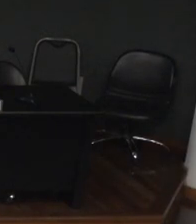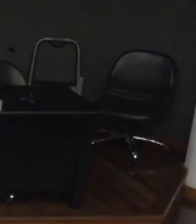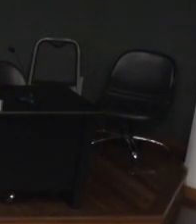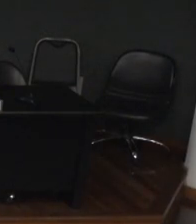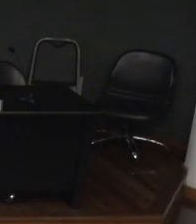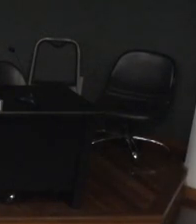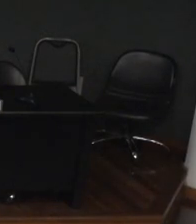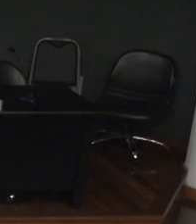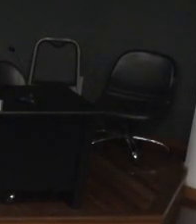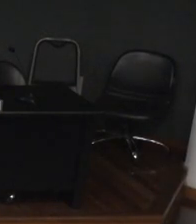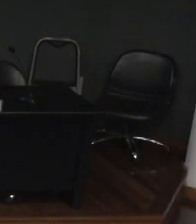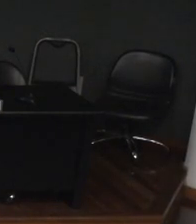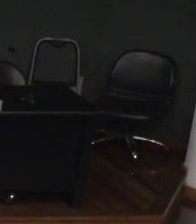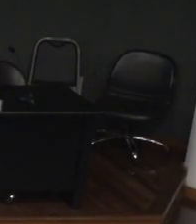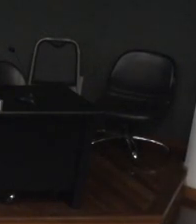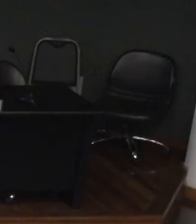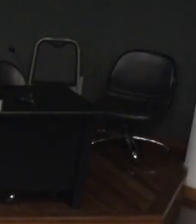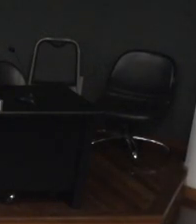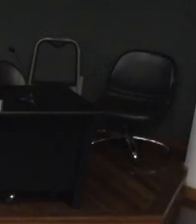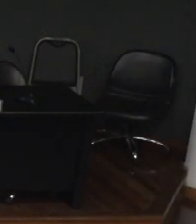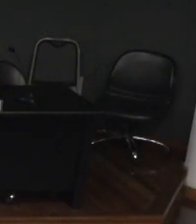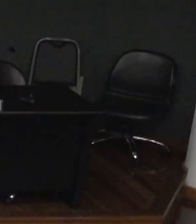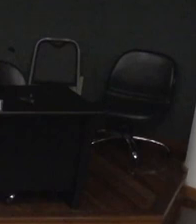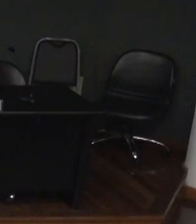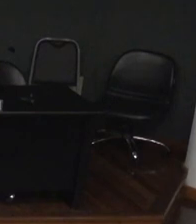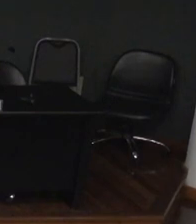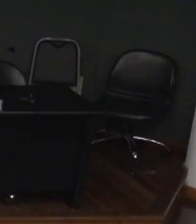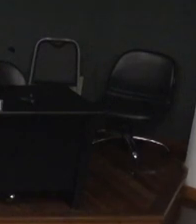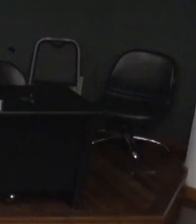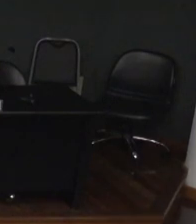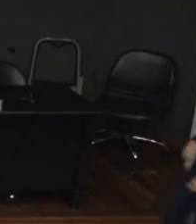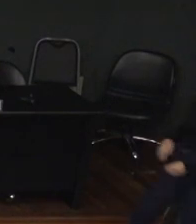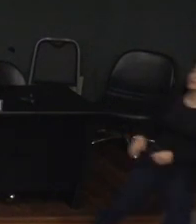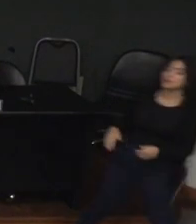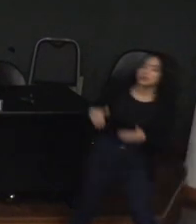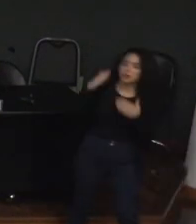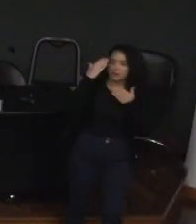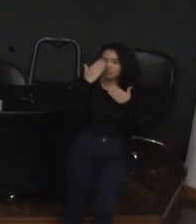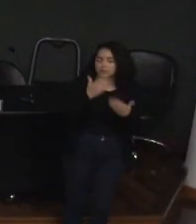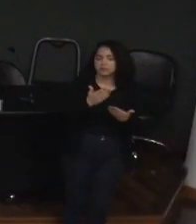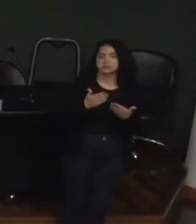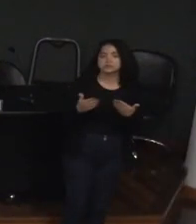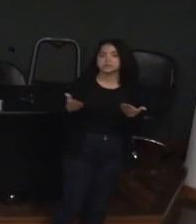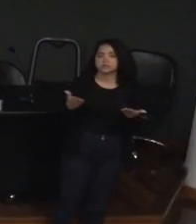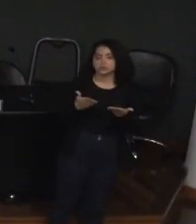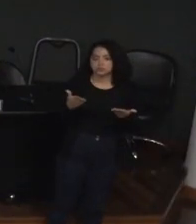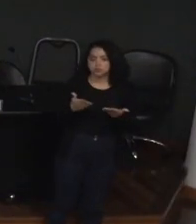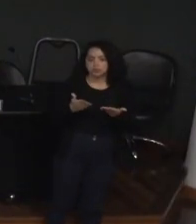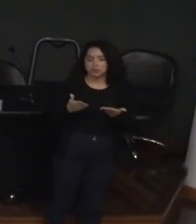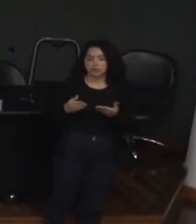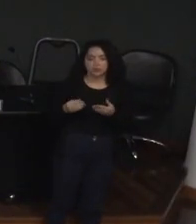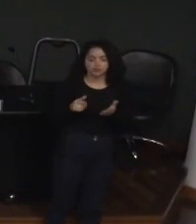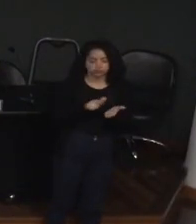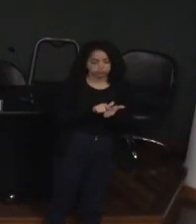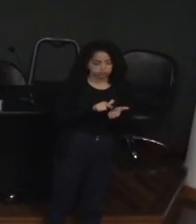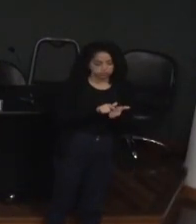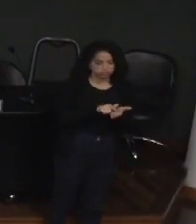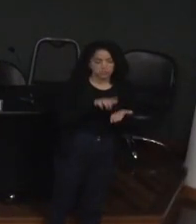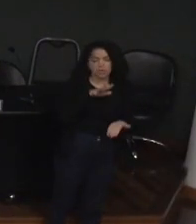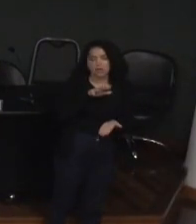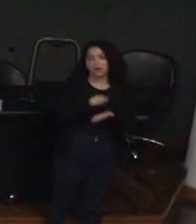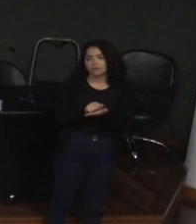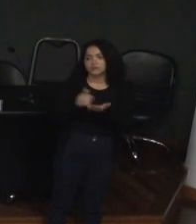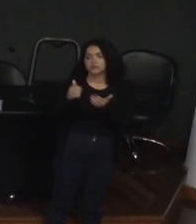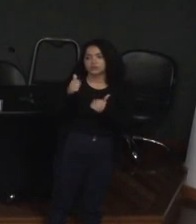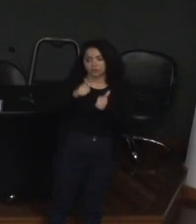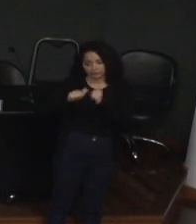Bom, agradecemos então a todos pela presença e lembramos aqueles que puderem, que não entregaram ainda a ficha de